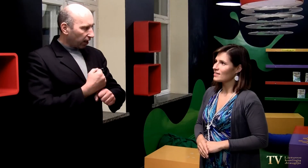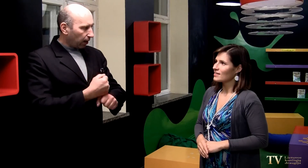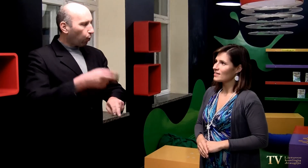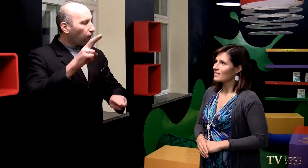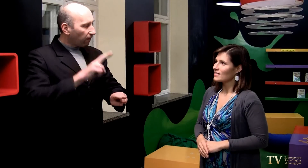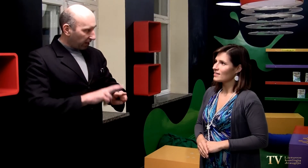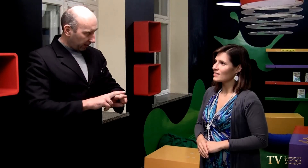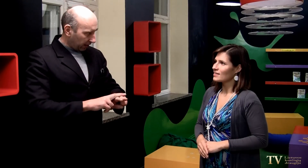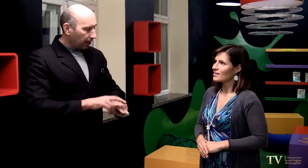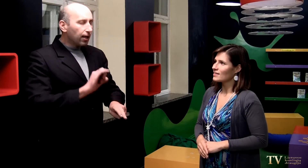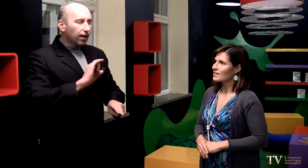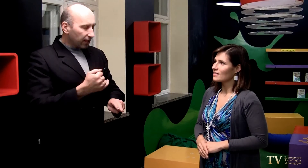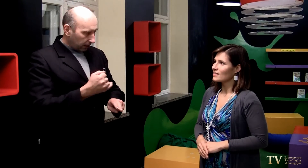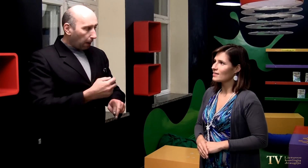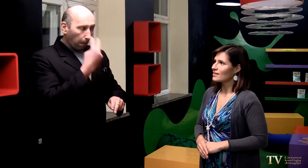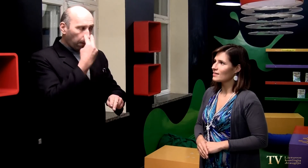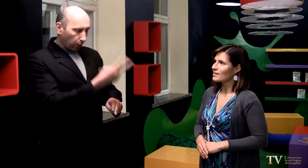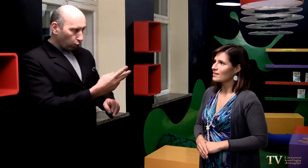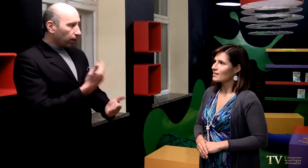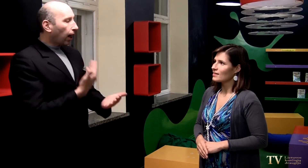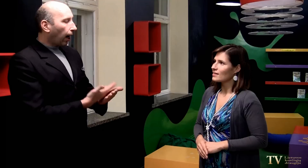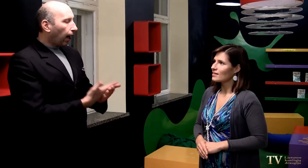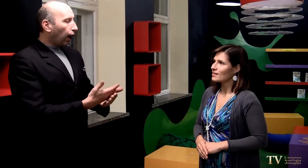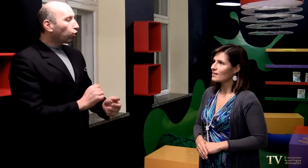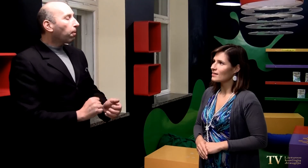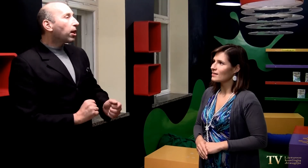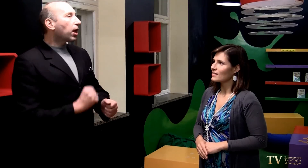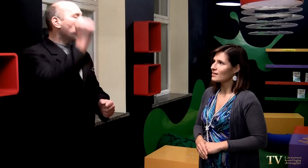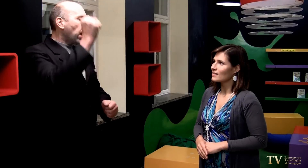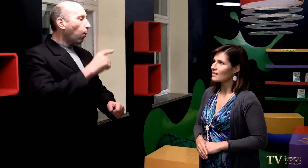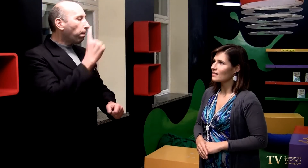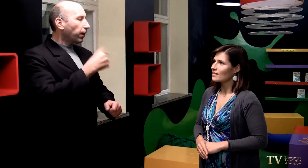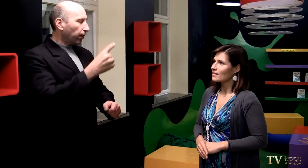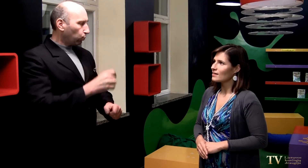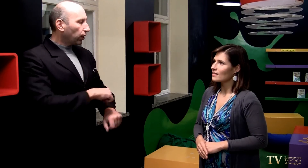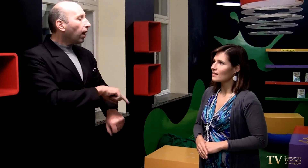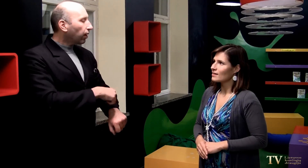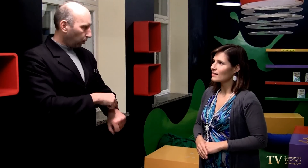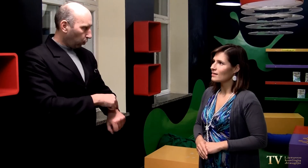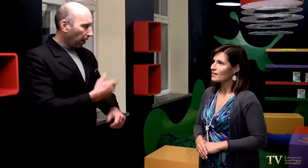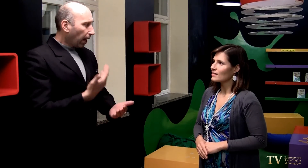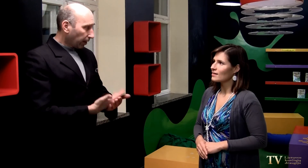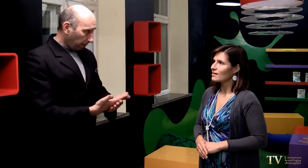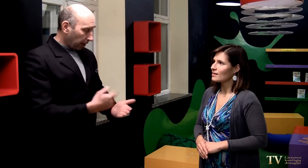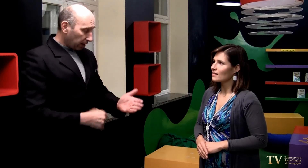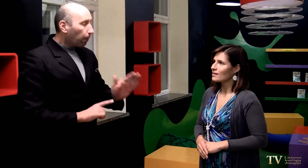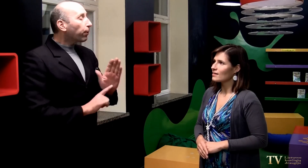darbo vietą ir parodyti, ką aš laimėjau per metu laiko. Dabar tik